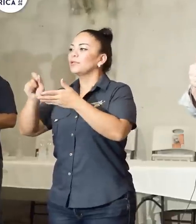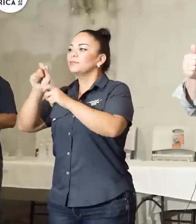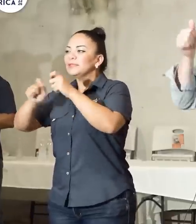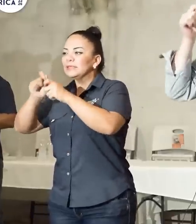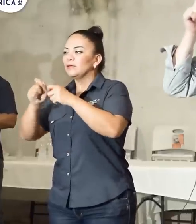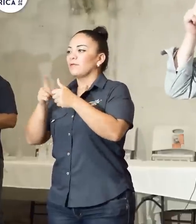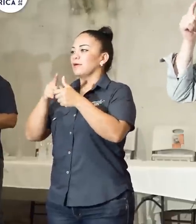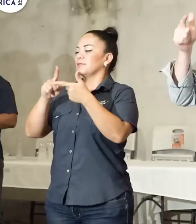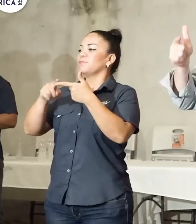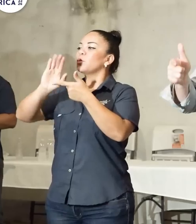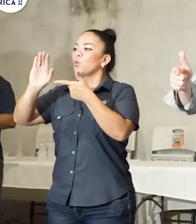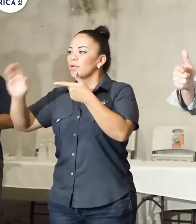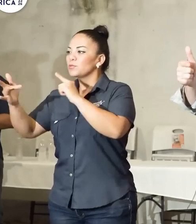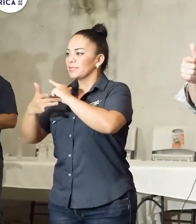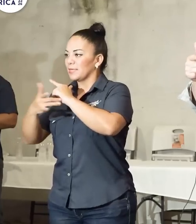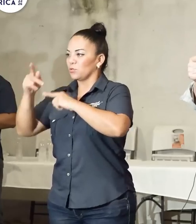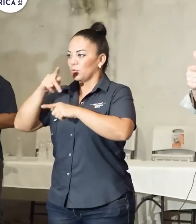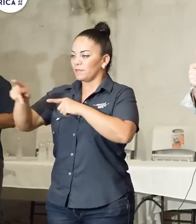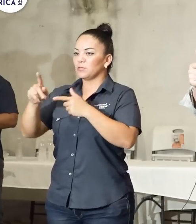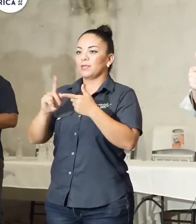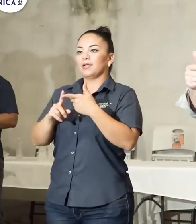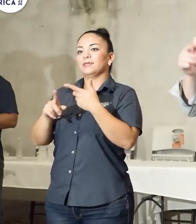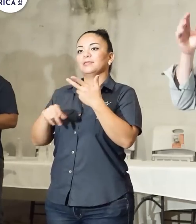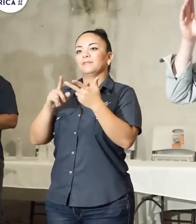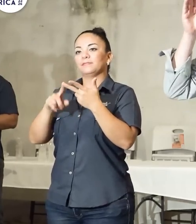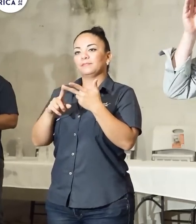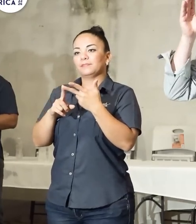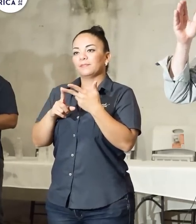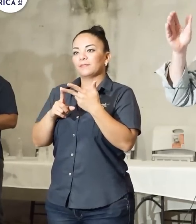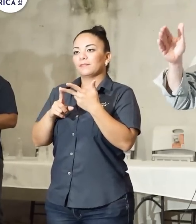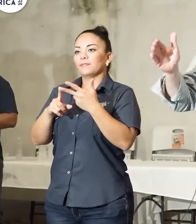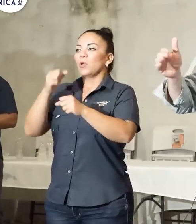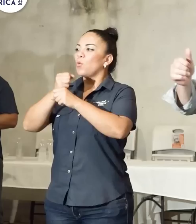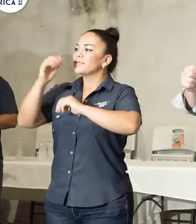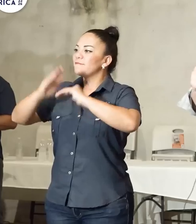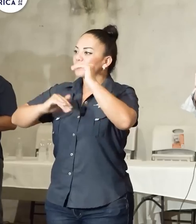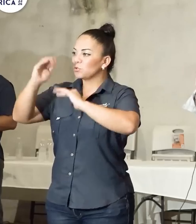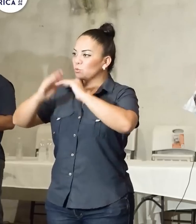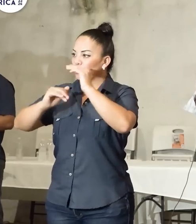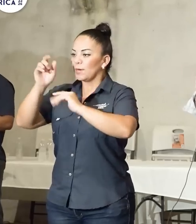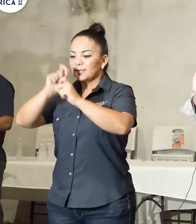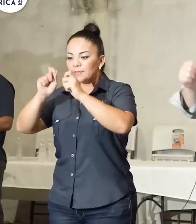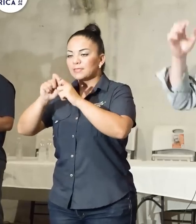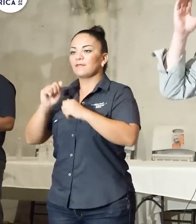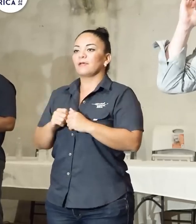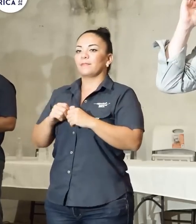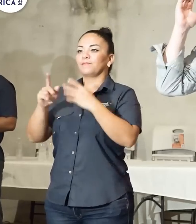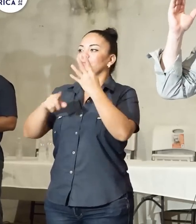específicos, colegios técnicos profesionales, obras de infraestructura específicas,